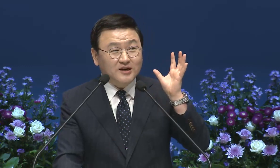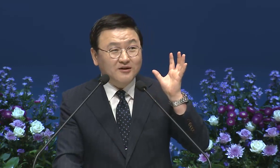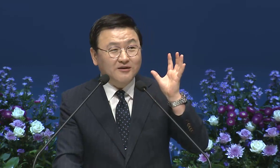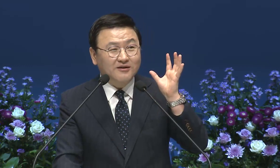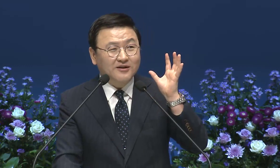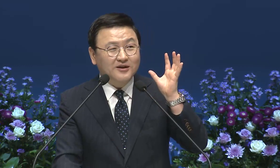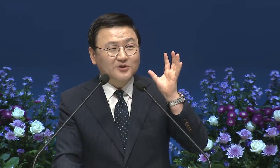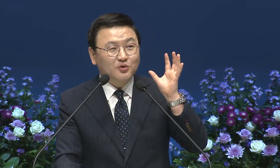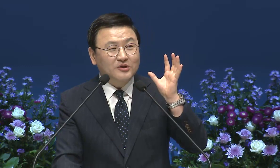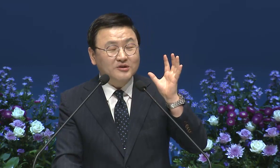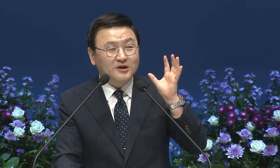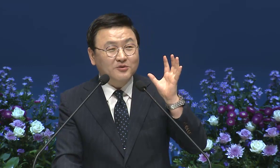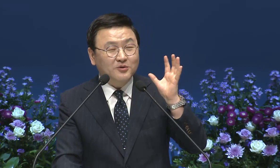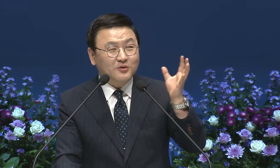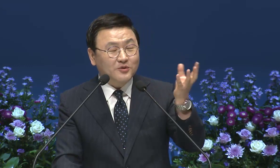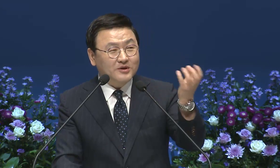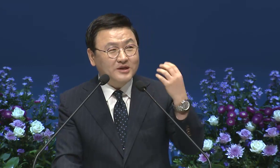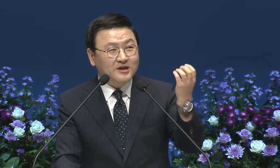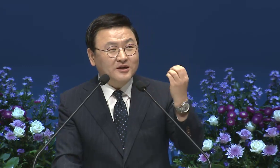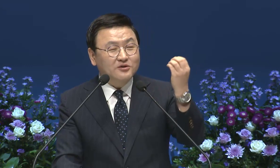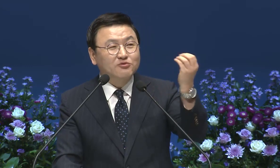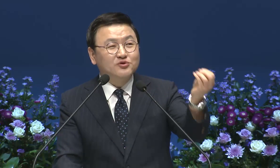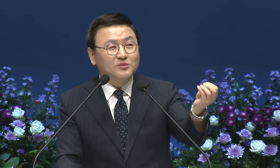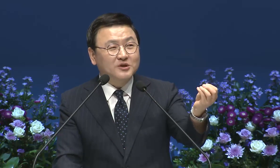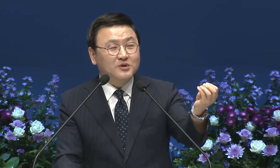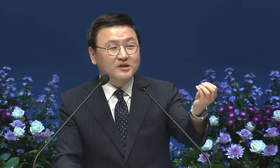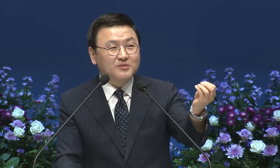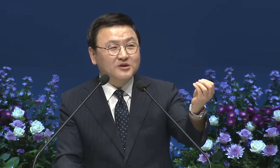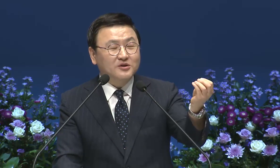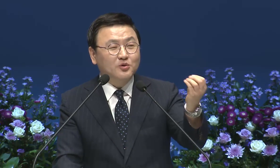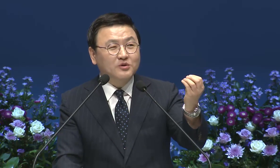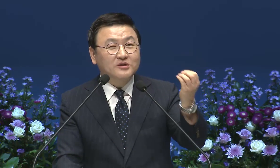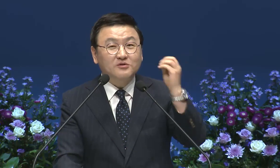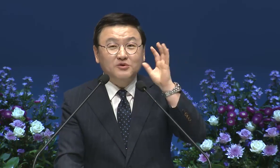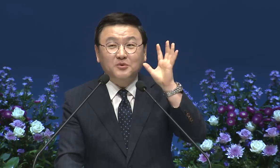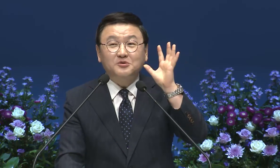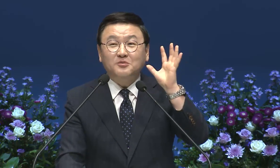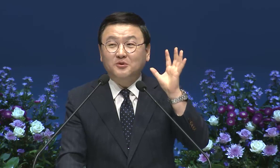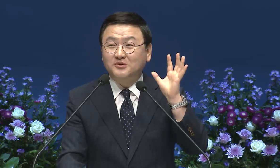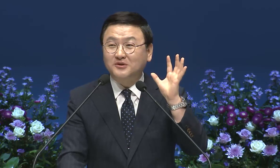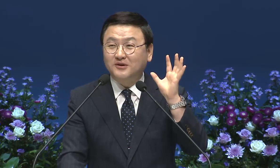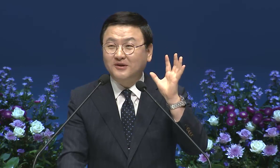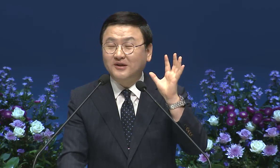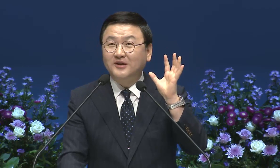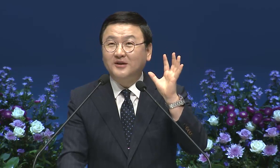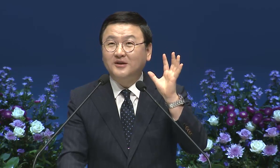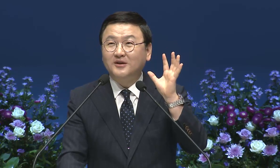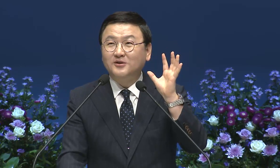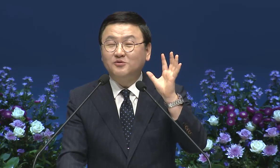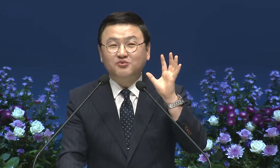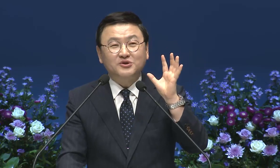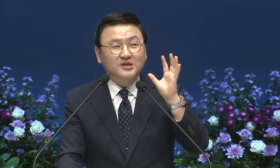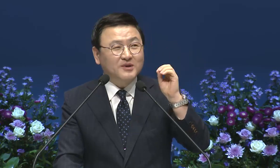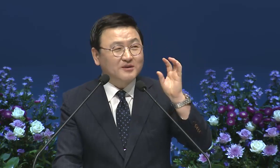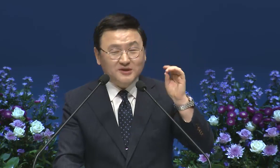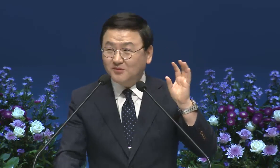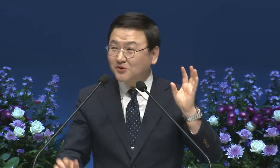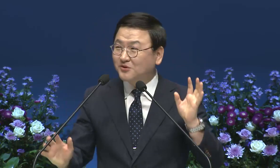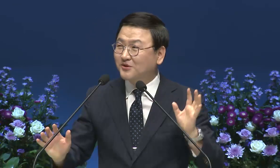웃잖아요. 농인들하고 얘기할 때 웃습니다. 왜냐하면 농인들은 우리 표정 보거든요. 좀 푸시기 바랍니다, 표정을.